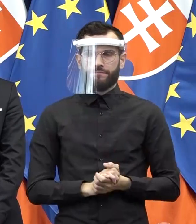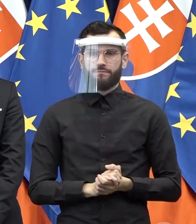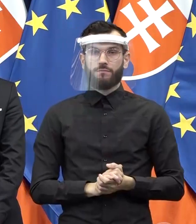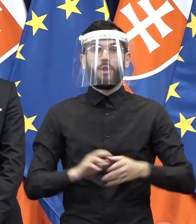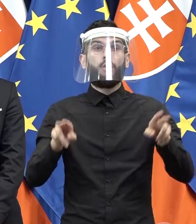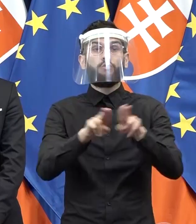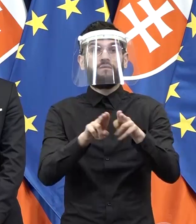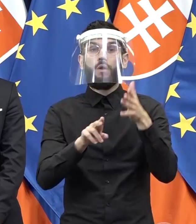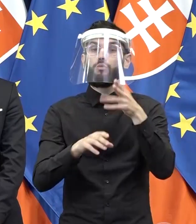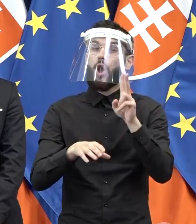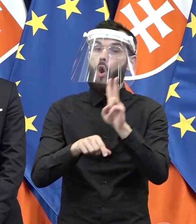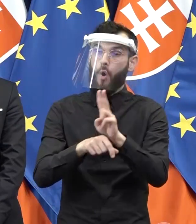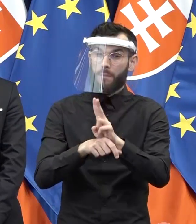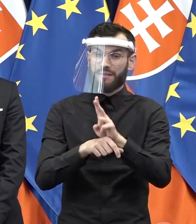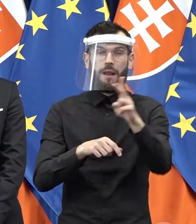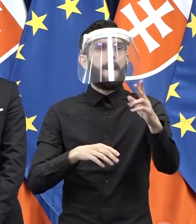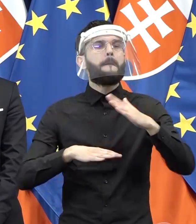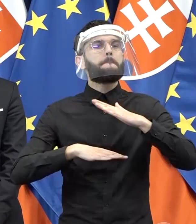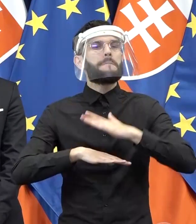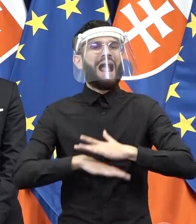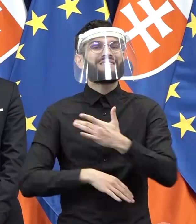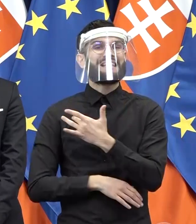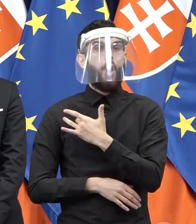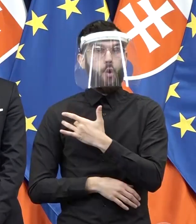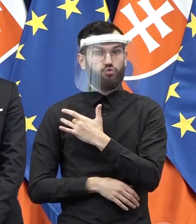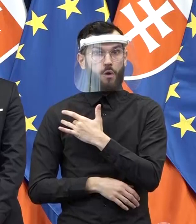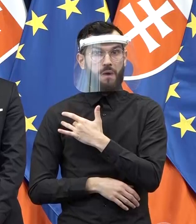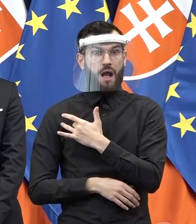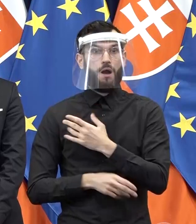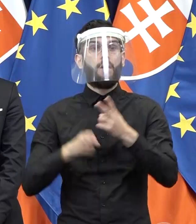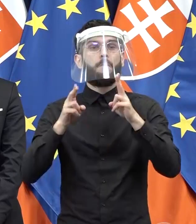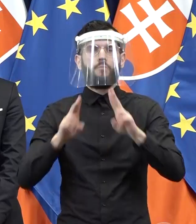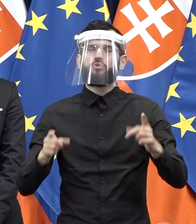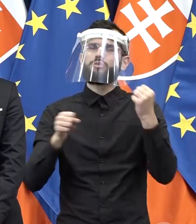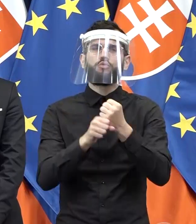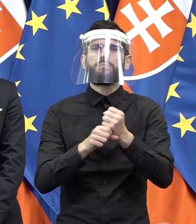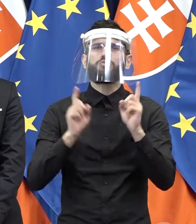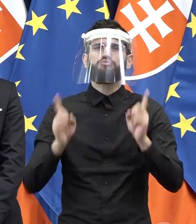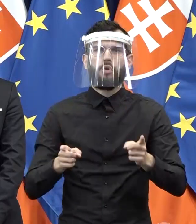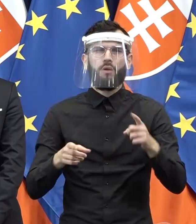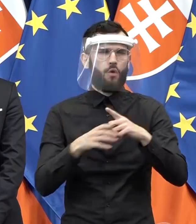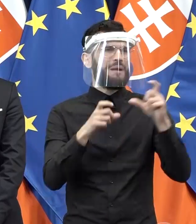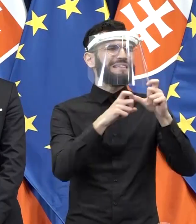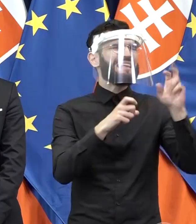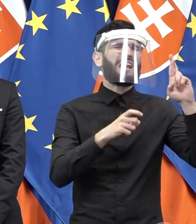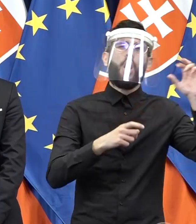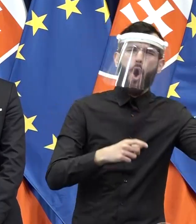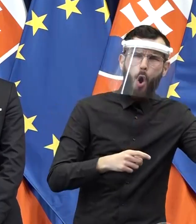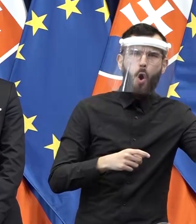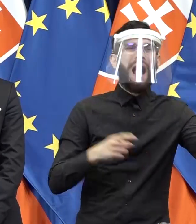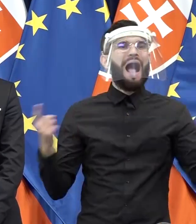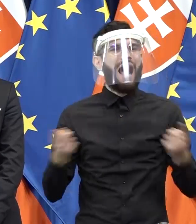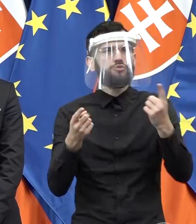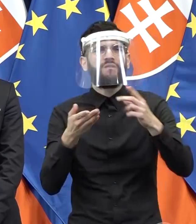Zároveň to bude opatrenie, aby právnické osoby mohli zasadať per rolam. To znamená, aby SROčky akcie ve spoločnosti